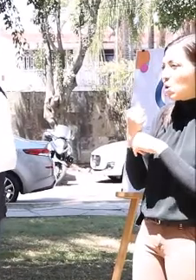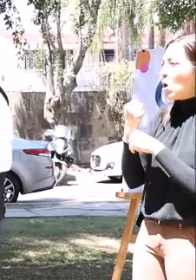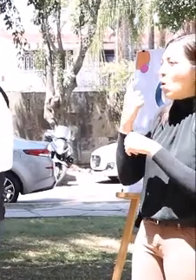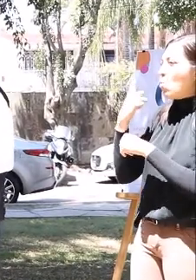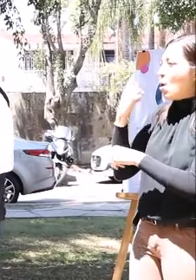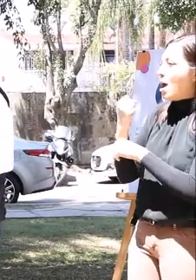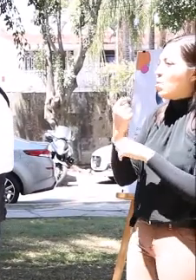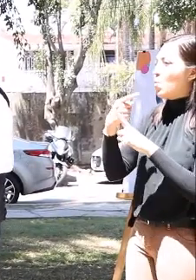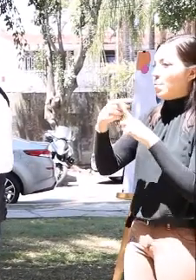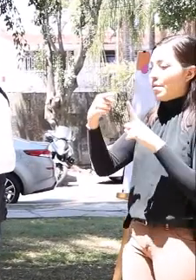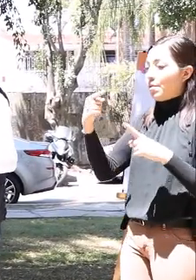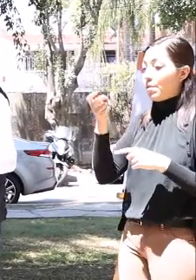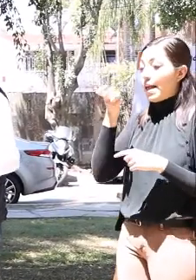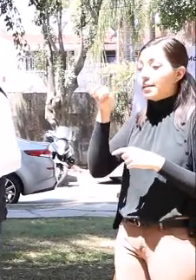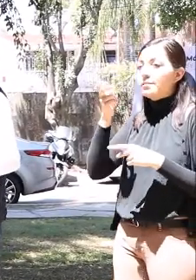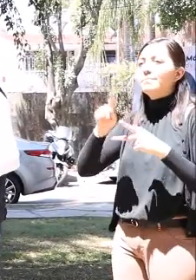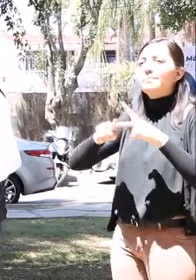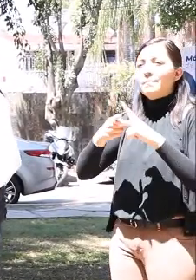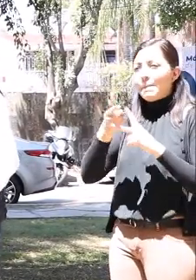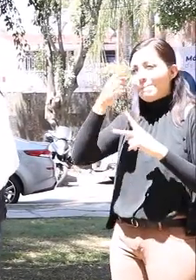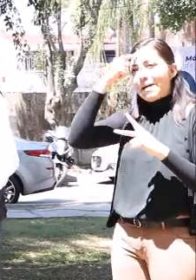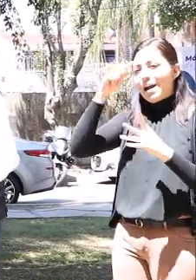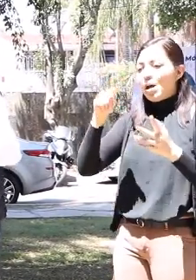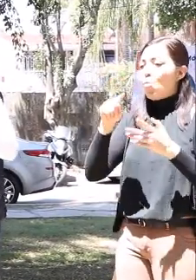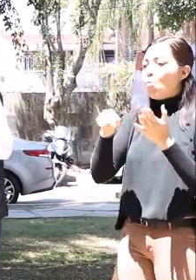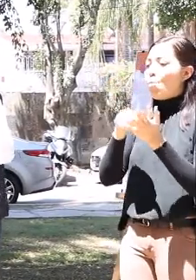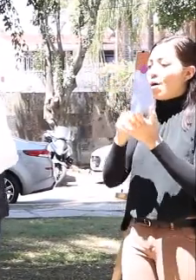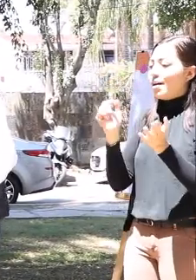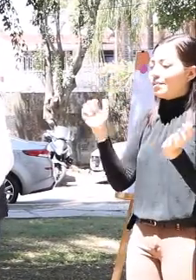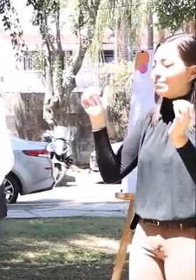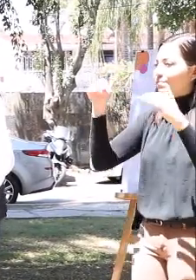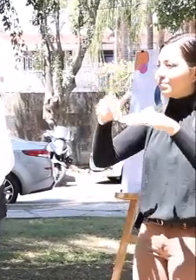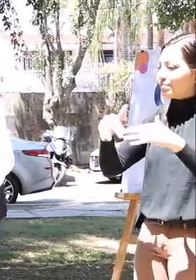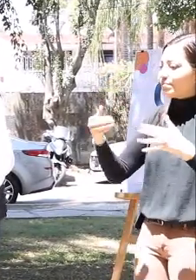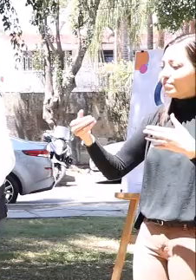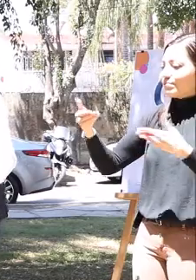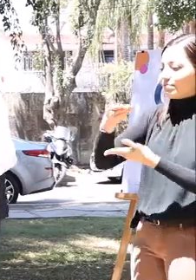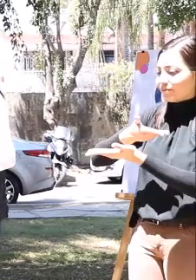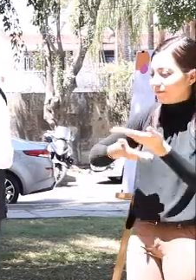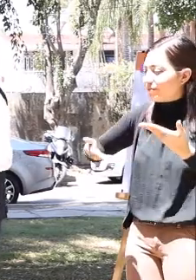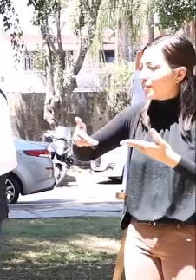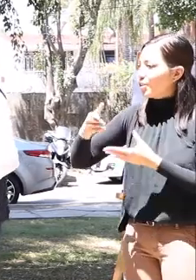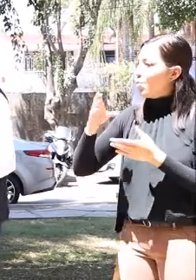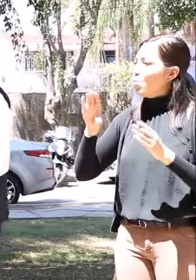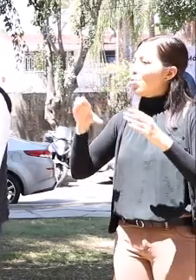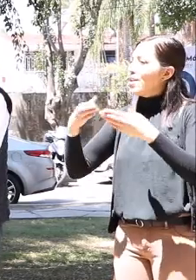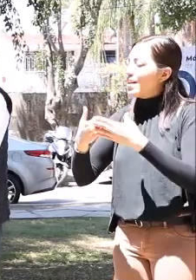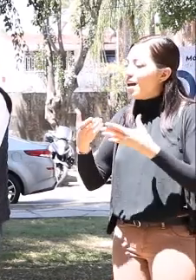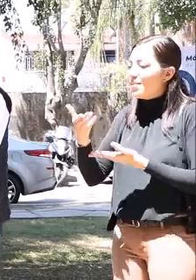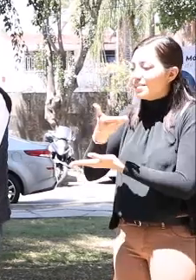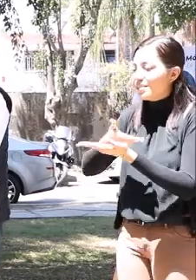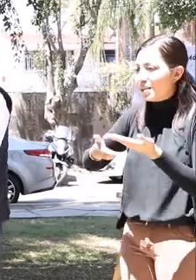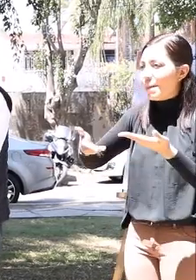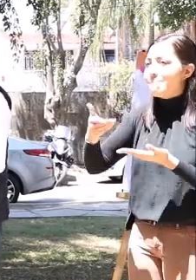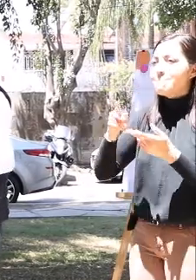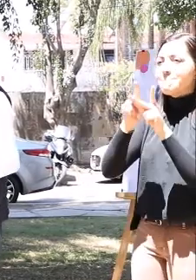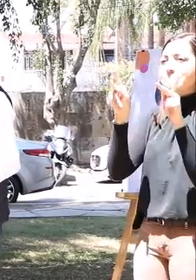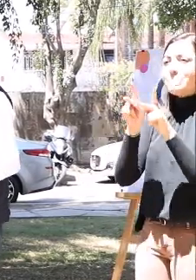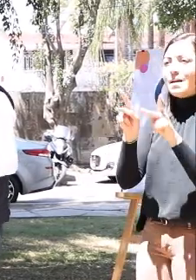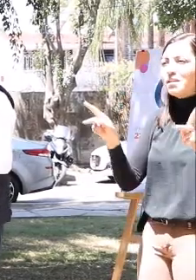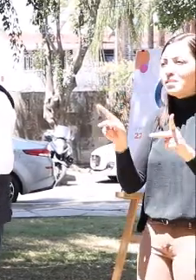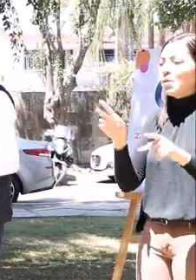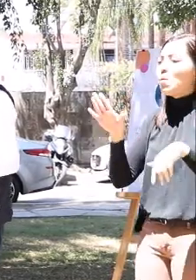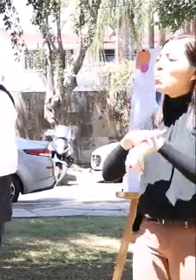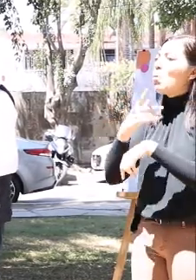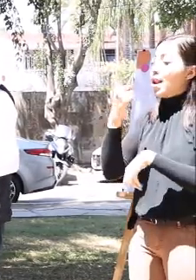esta primera etapa fue un espacio de encuentro con los ciudadanos, de construcción de comunidad, de construcción de paz, en donde todas